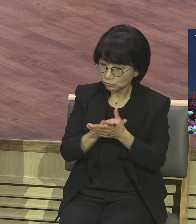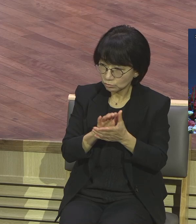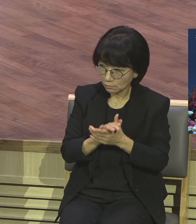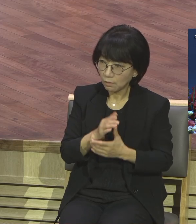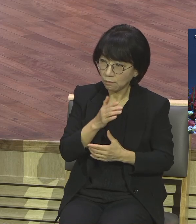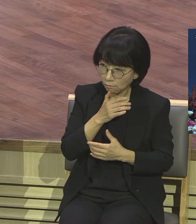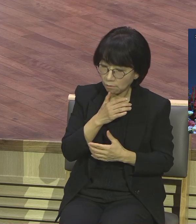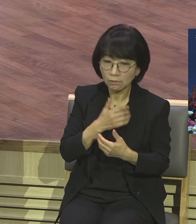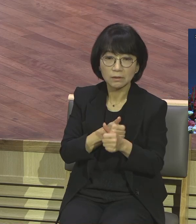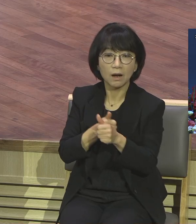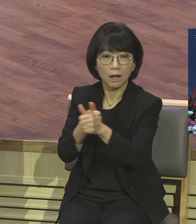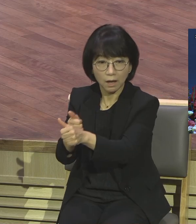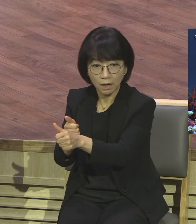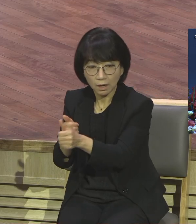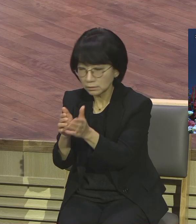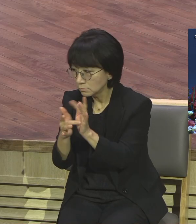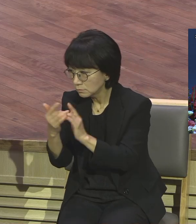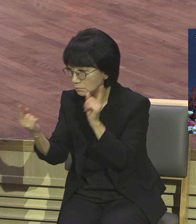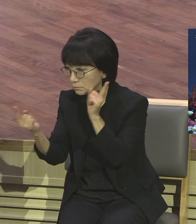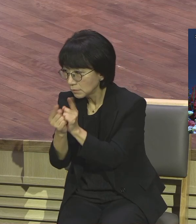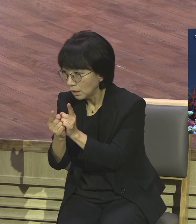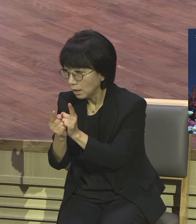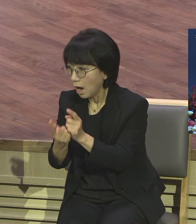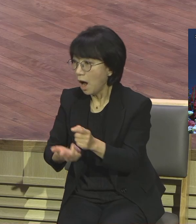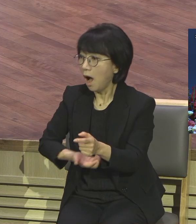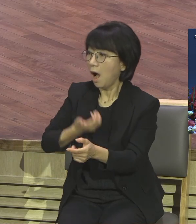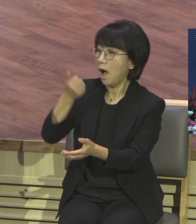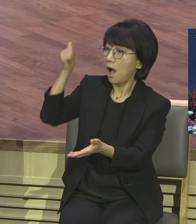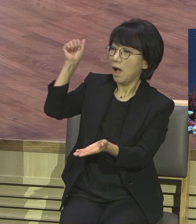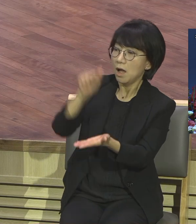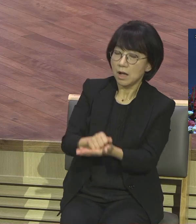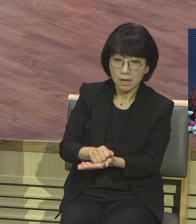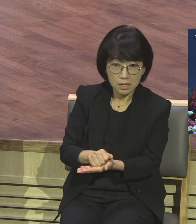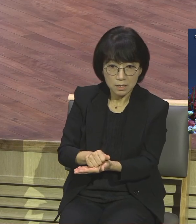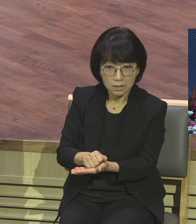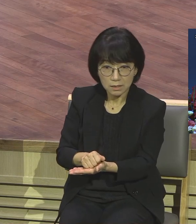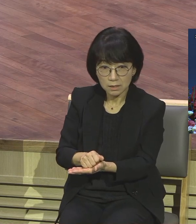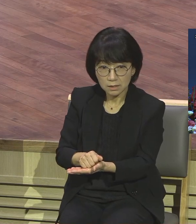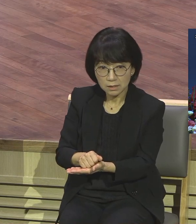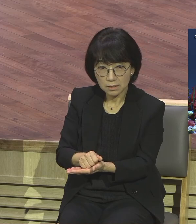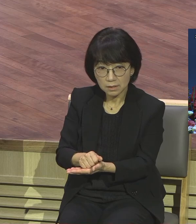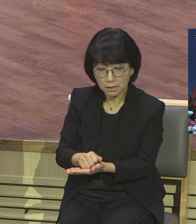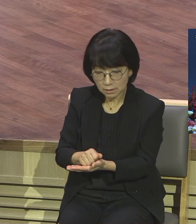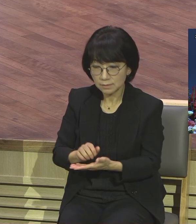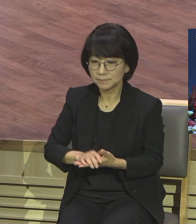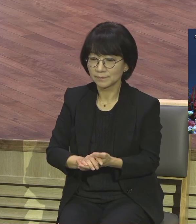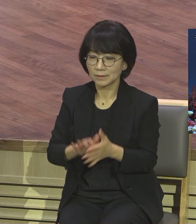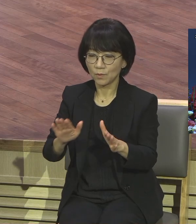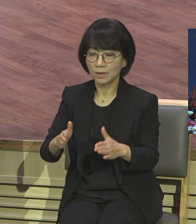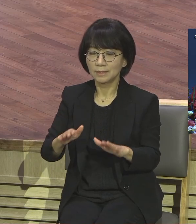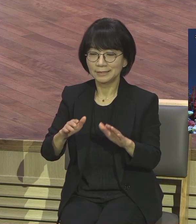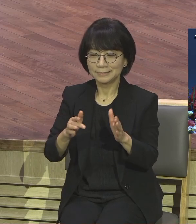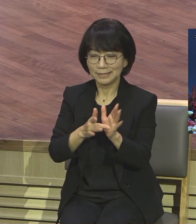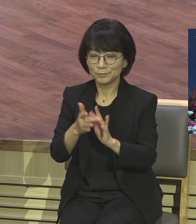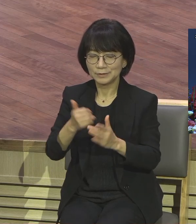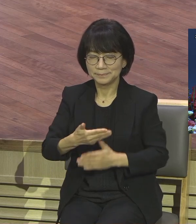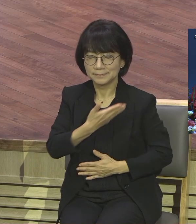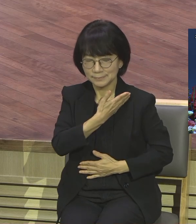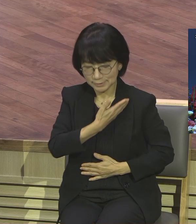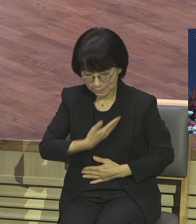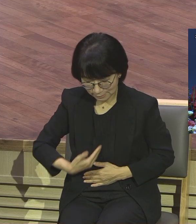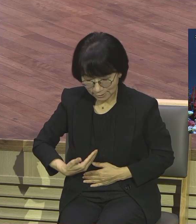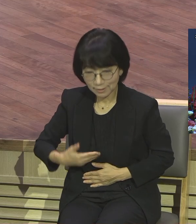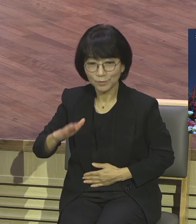만나게 됩니다. 예수님을 만난 바돌로매는 큰 충격을 받습니다. 그리고 예수님의 제자가 됩니다.